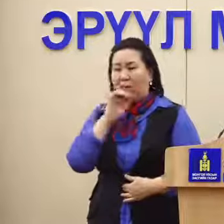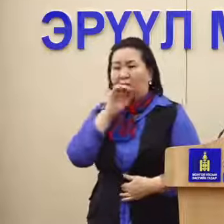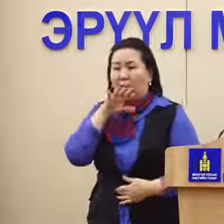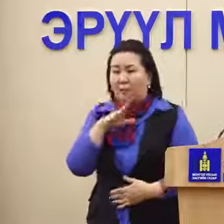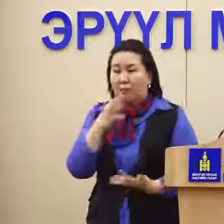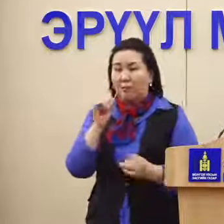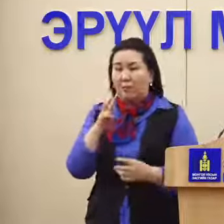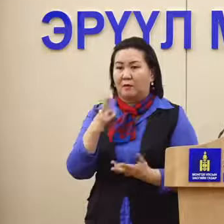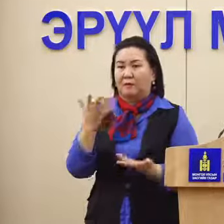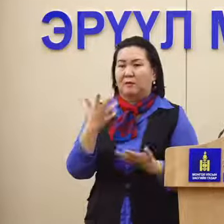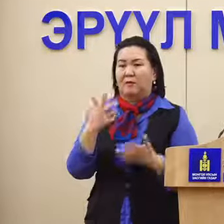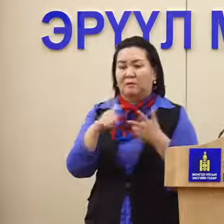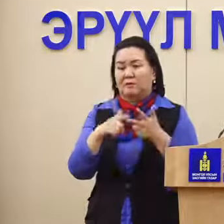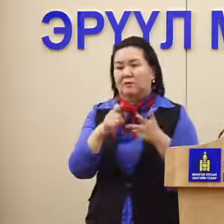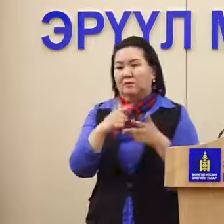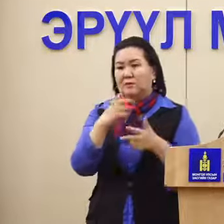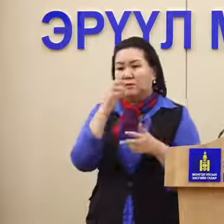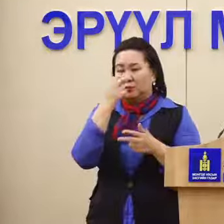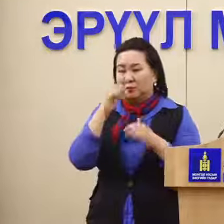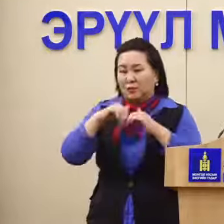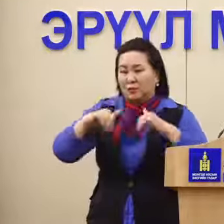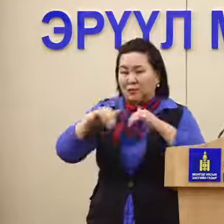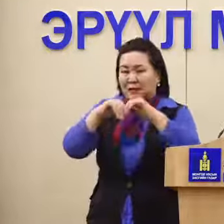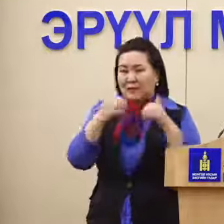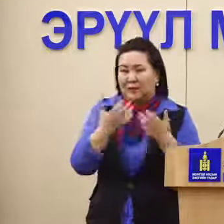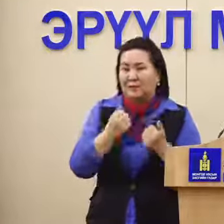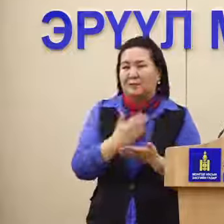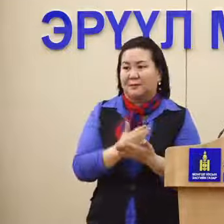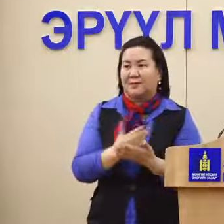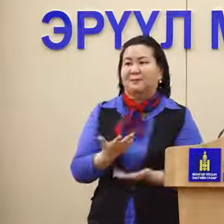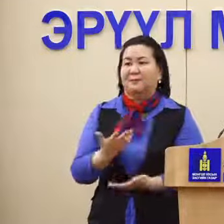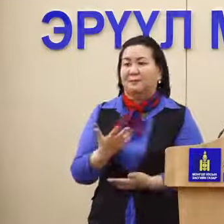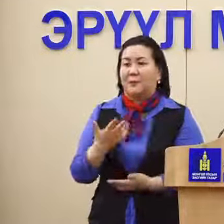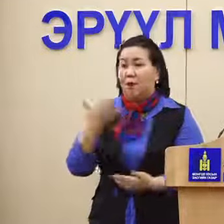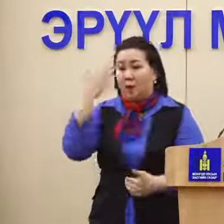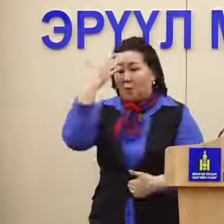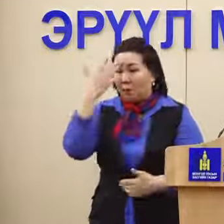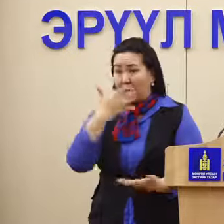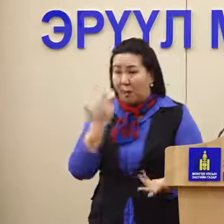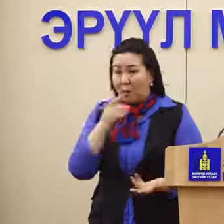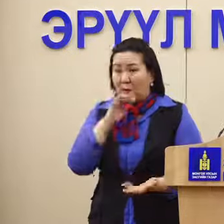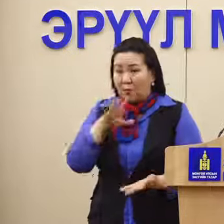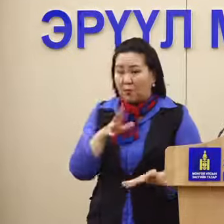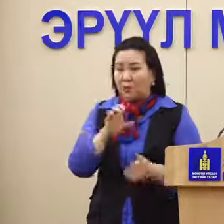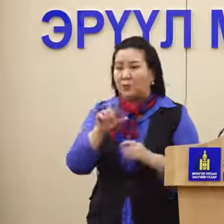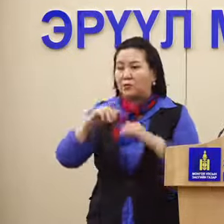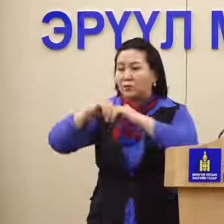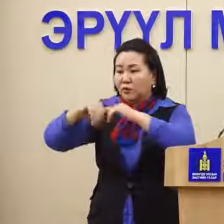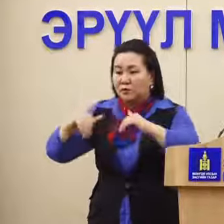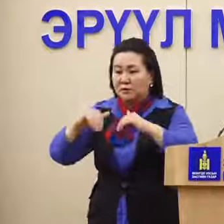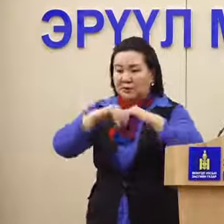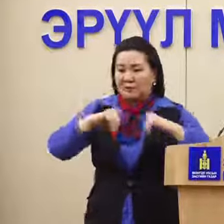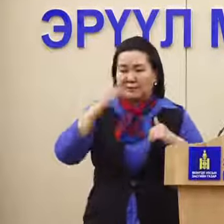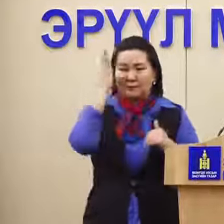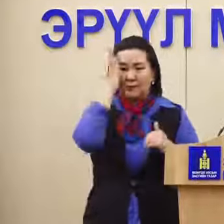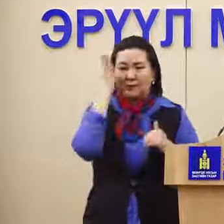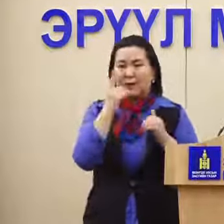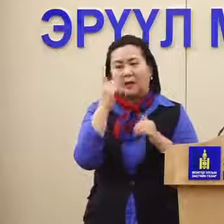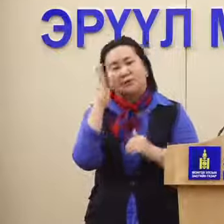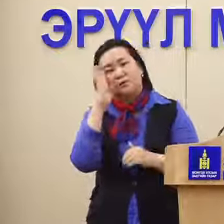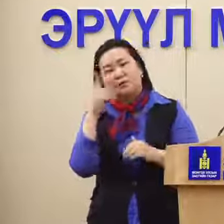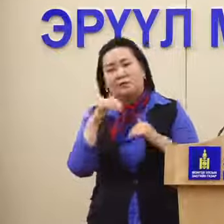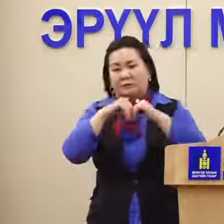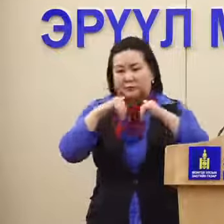ярьдгаар изоляц буюу бүрэн тусгаалтанд авч байгаа. А шинж тэмдэггүй өвчтнүүдийг бол тусгаалan бэлтгэсэн одоо байранд бол 14